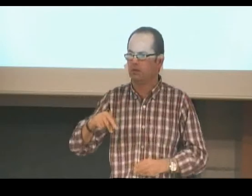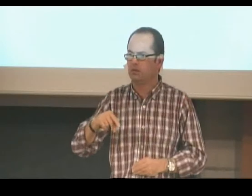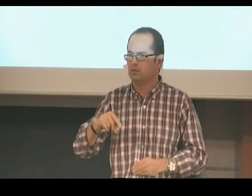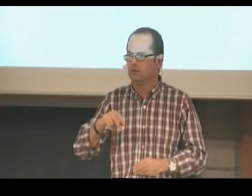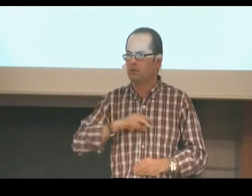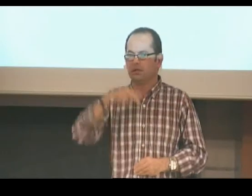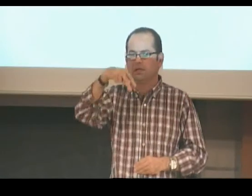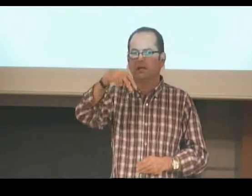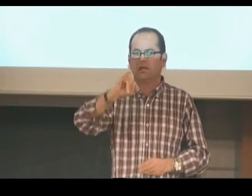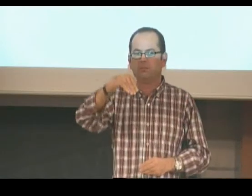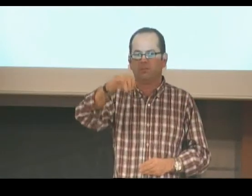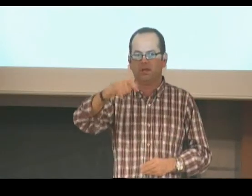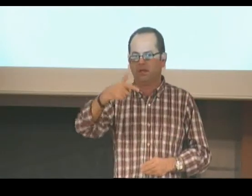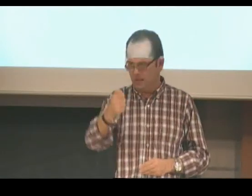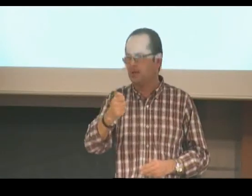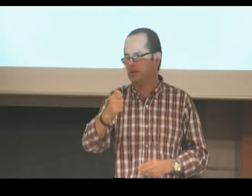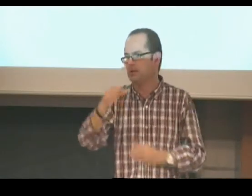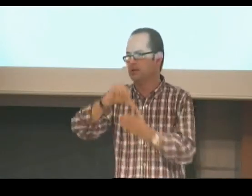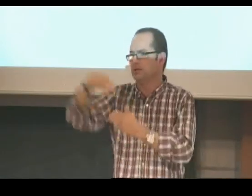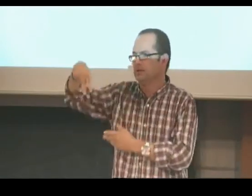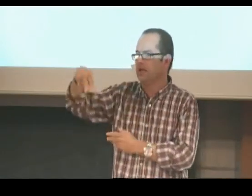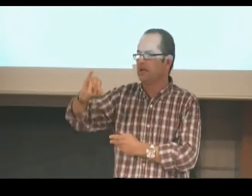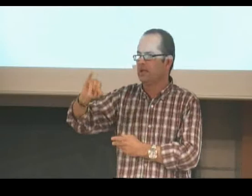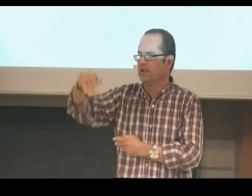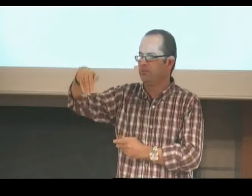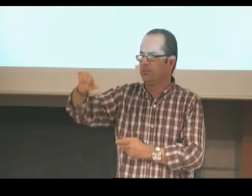com a treballadors de la Pompeu Fabra.